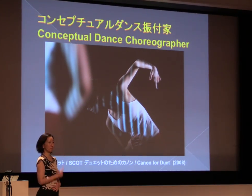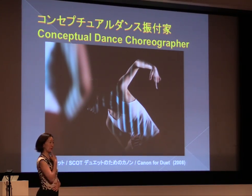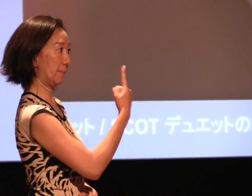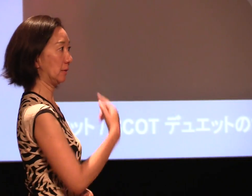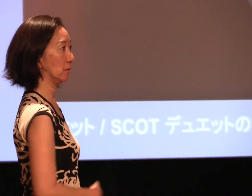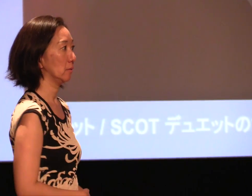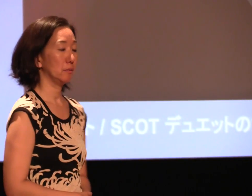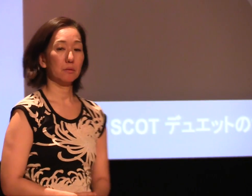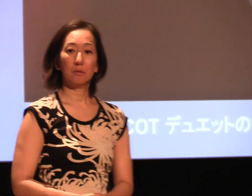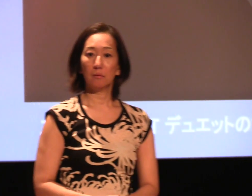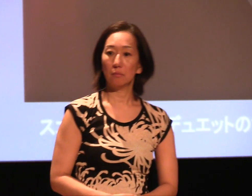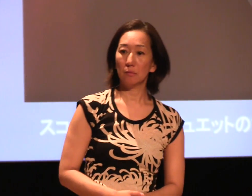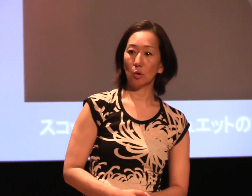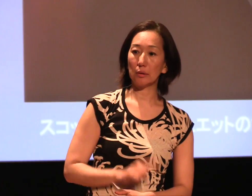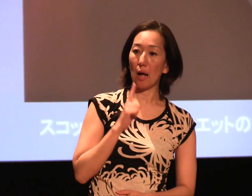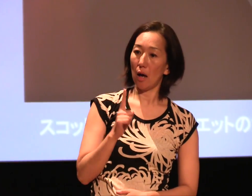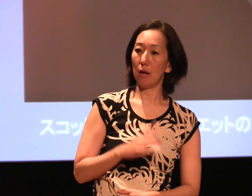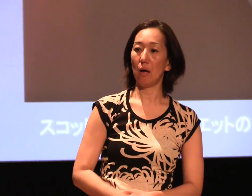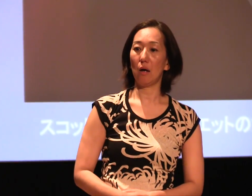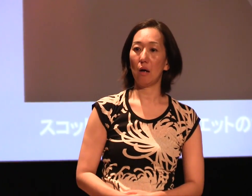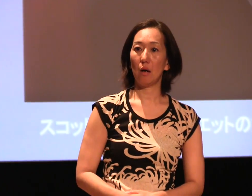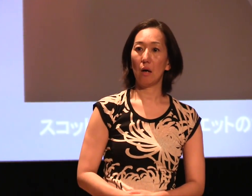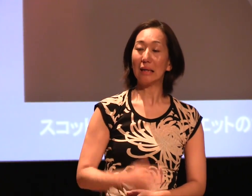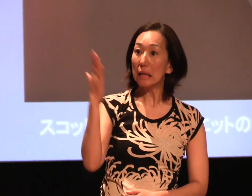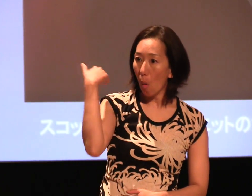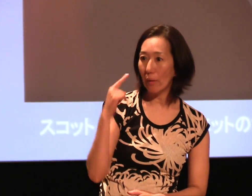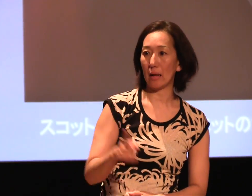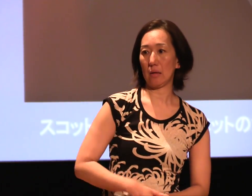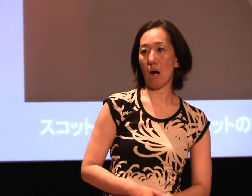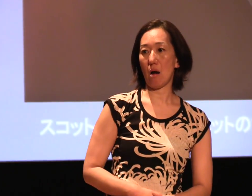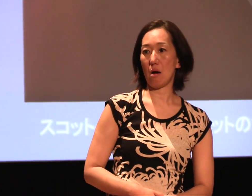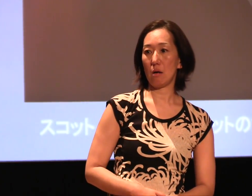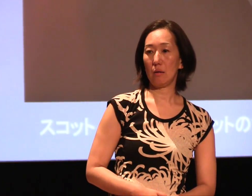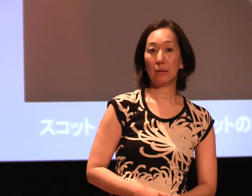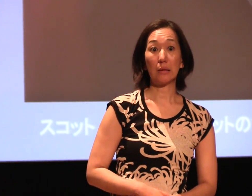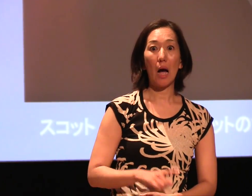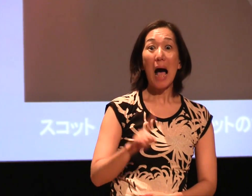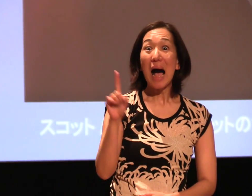私は聞こえませんと言いますと、その方は聞こえないんですね。